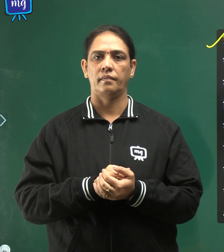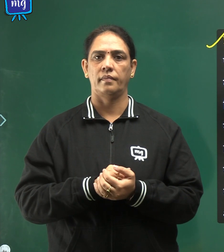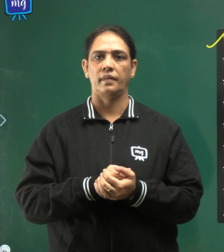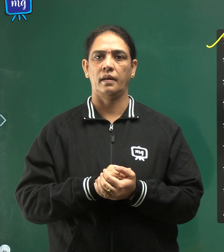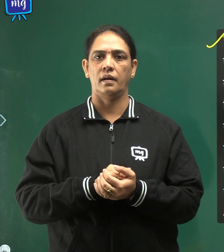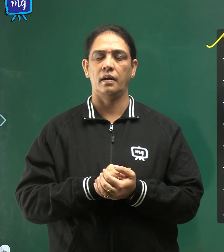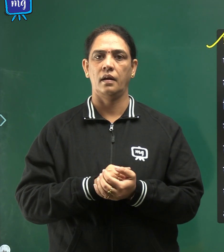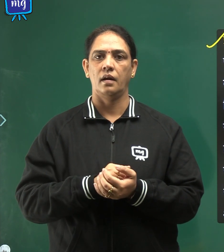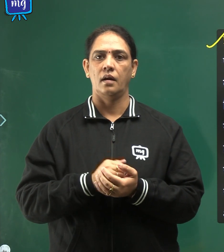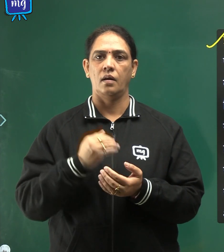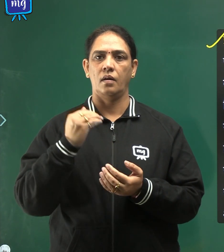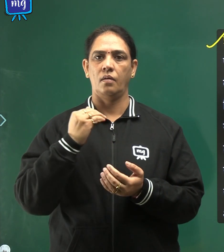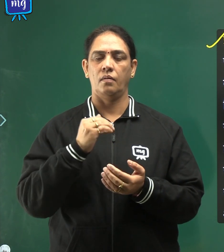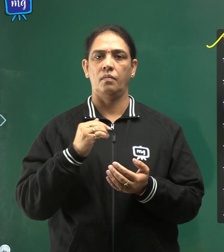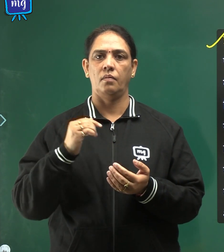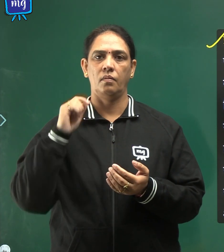लड़का B